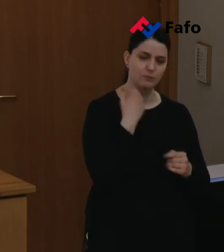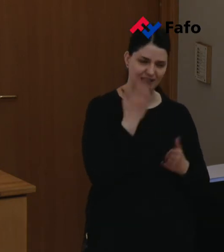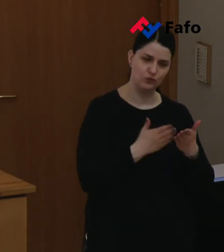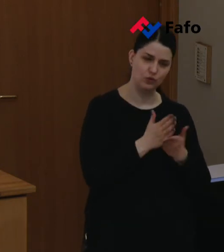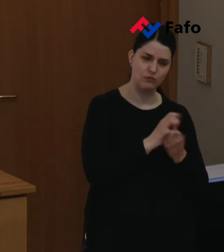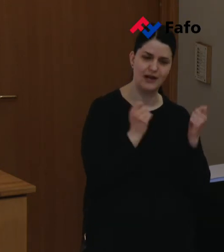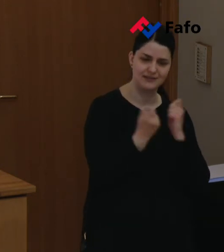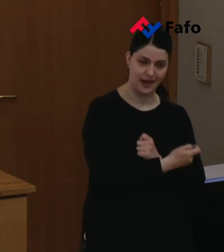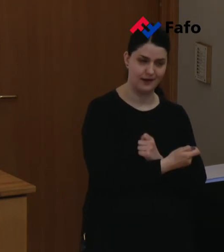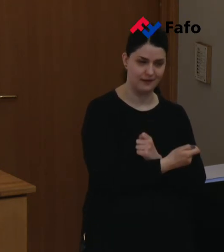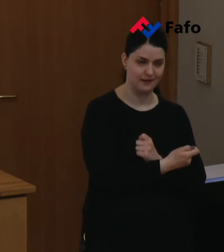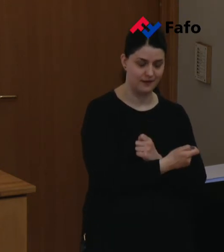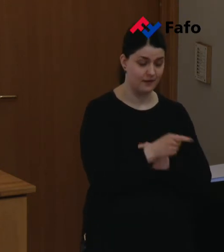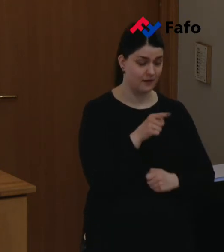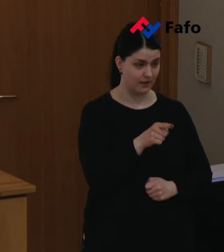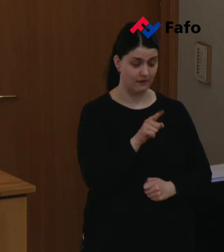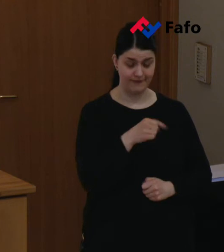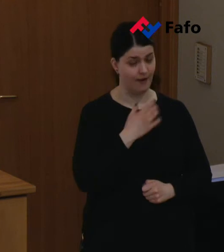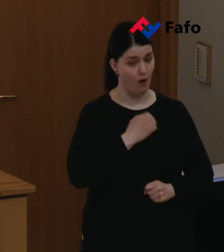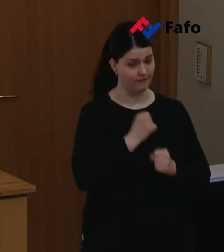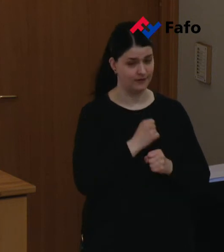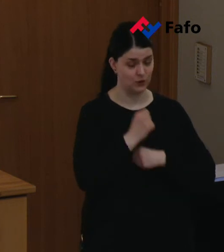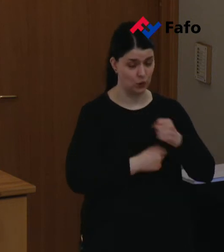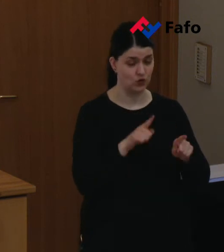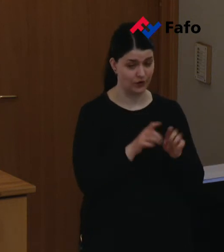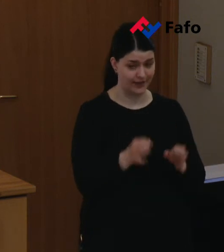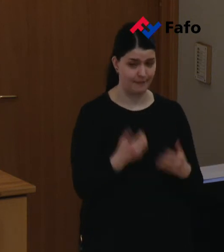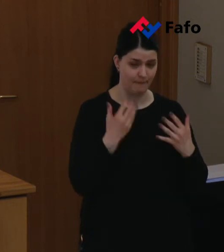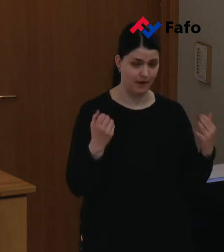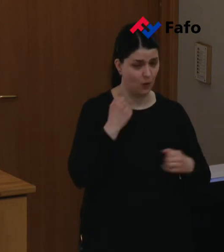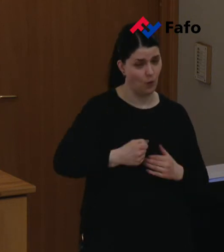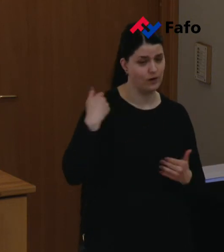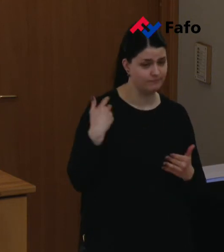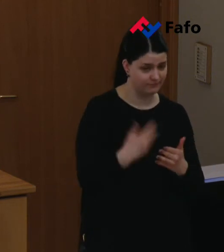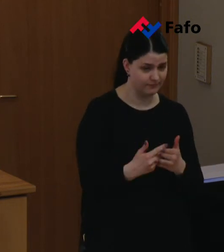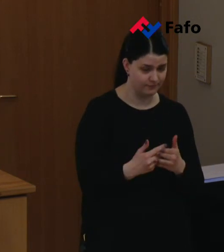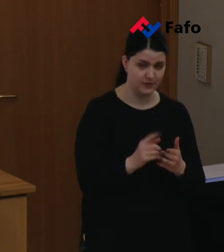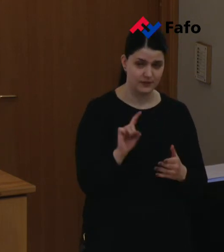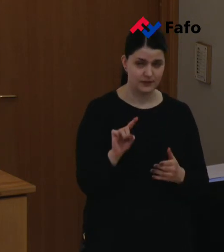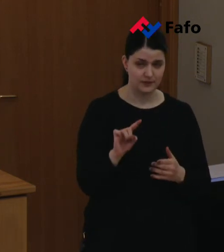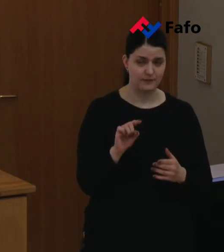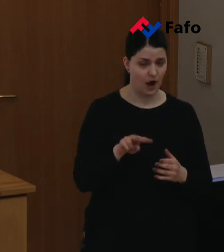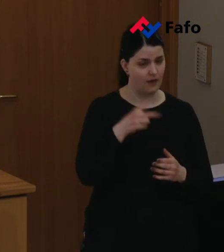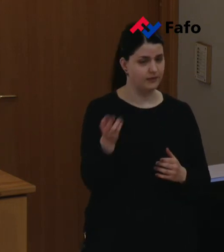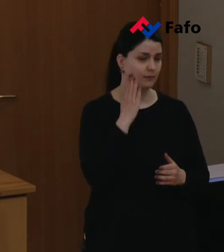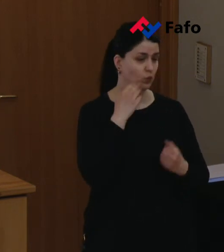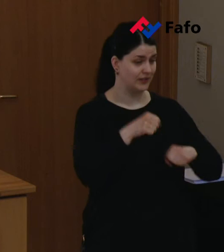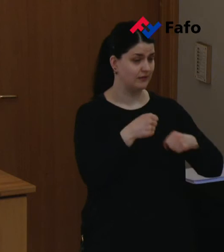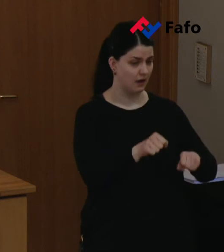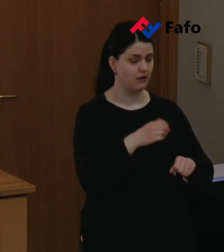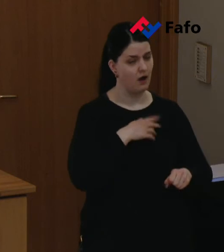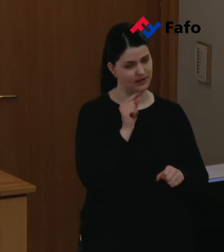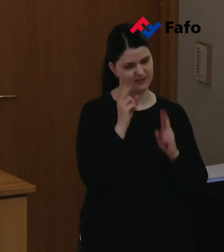så det jo, som det har blitt sagt her, det her har vi drevet med i mange år. Det her driver vi også med, ikke sant, i de andre